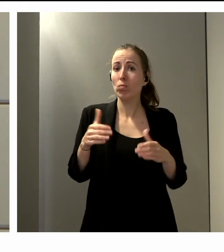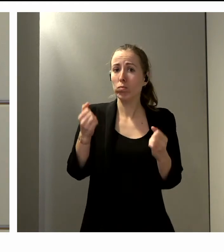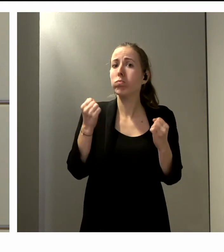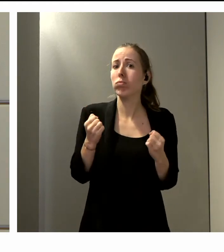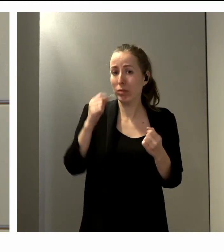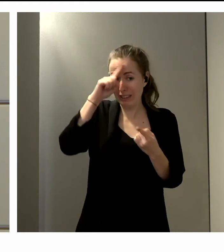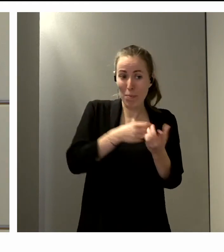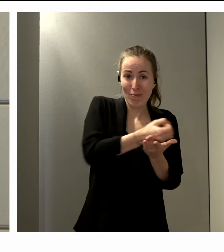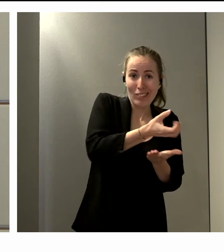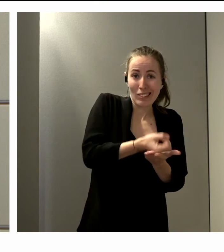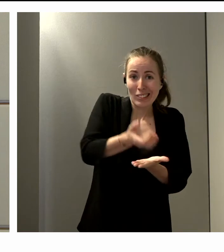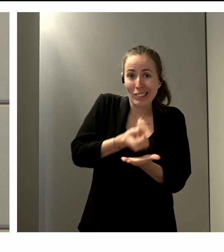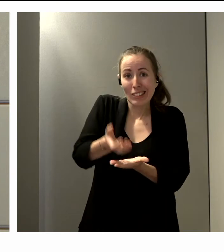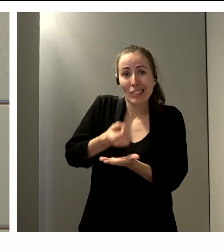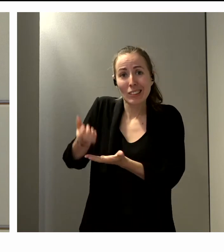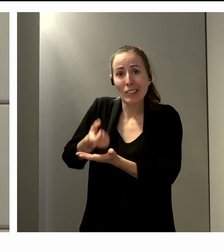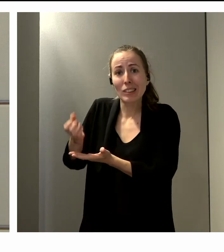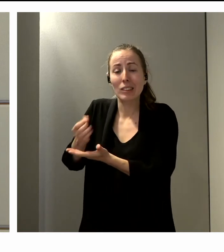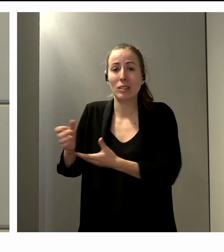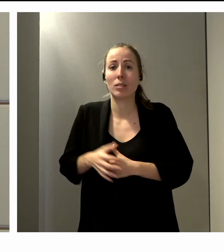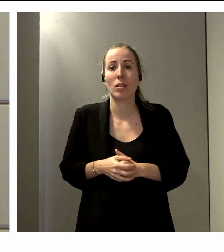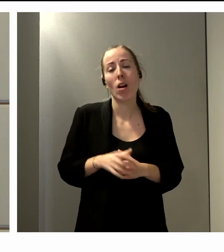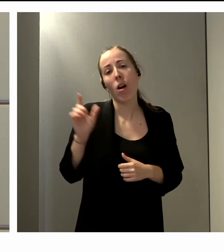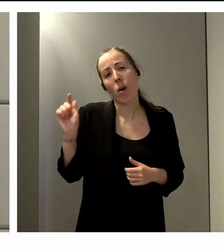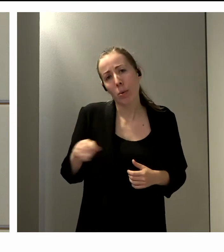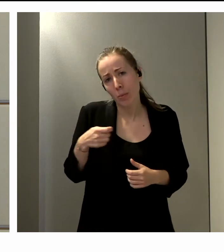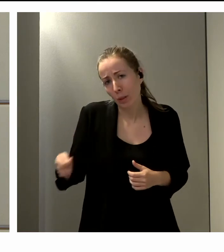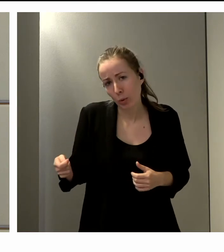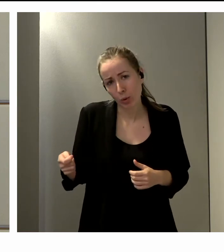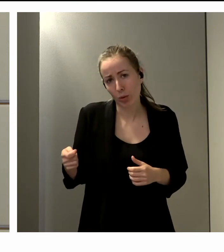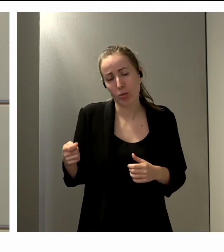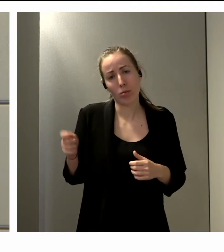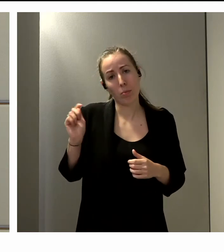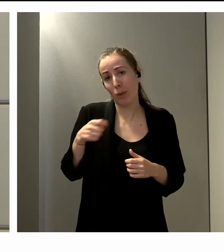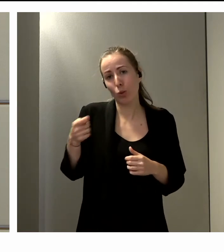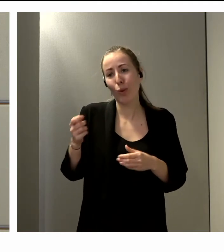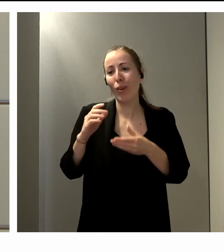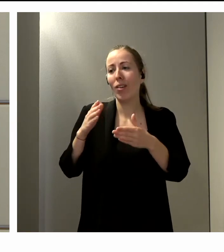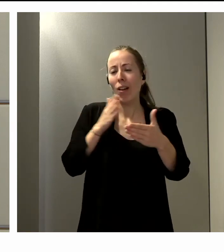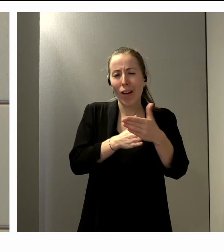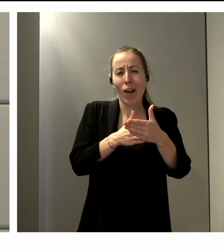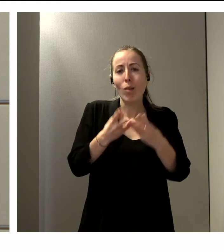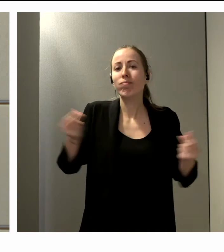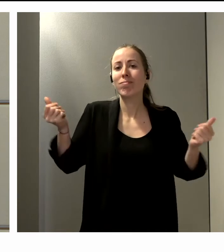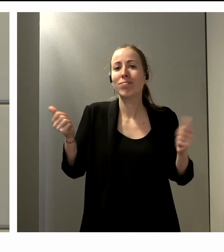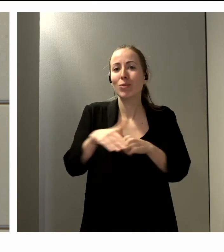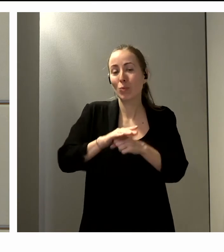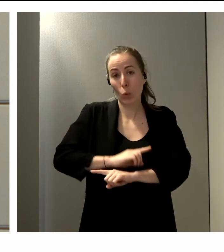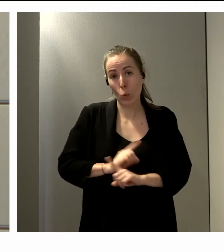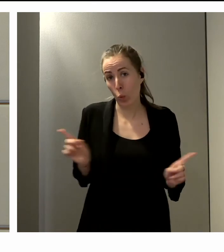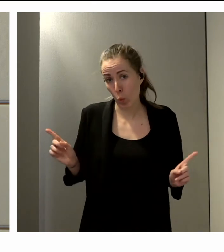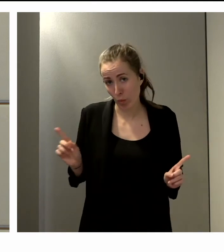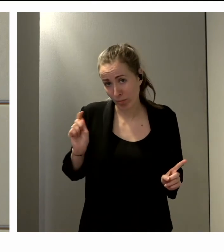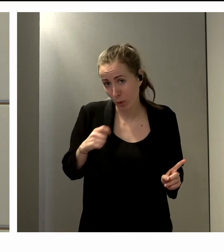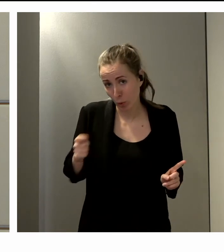sur l'orientation qui ne résout certes pas les difficultés d'accessibilité, mais